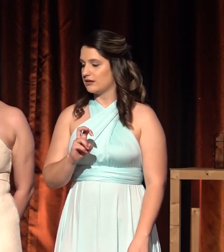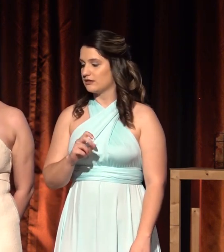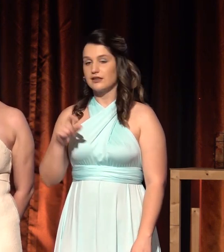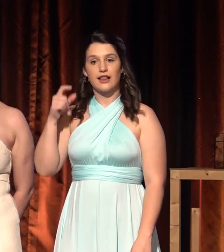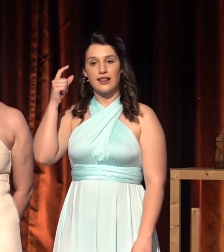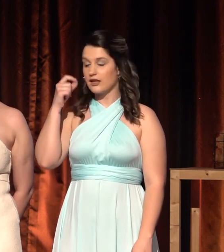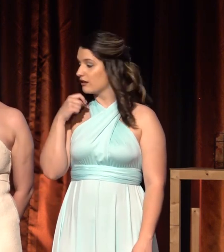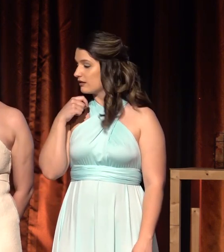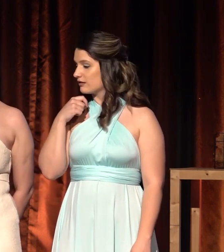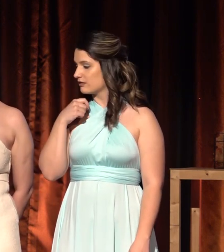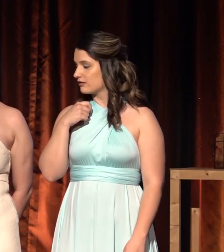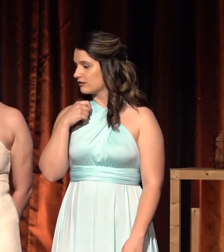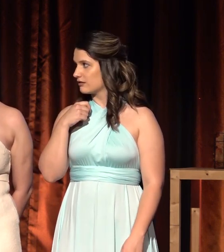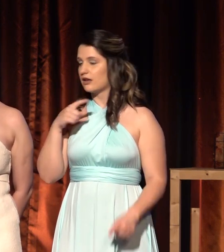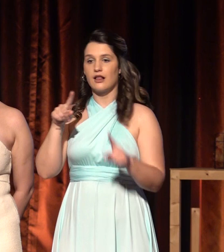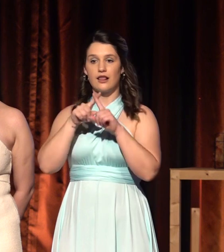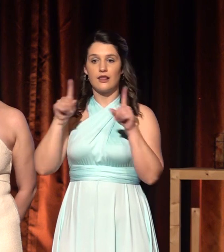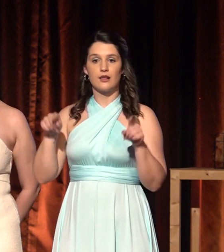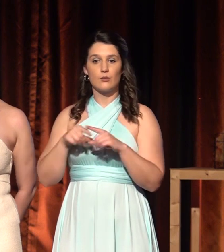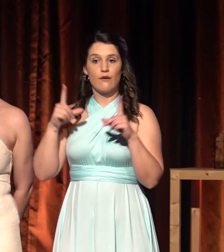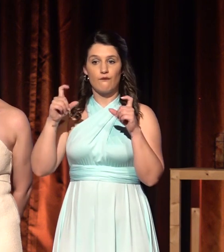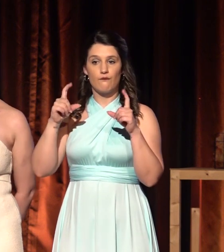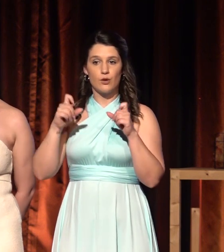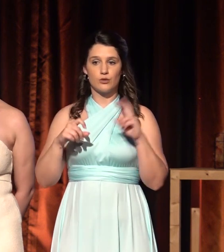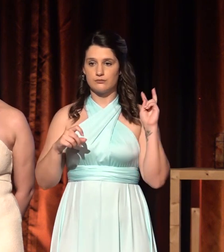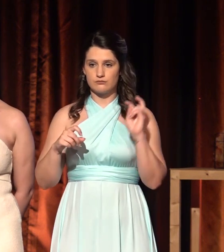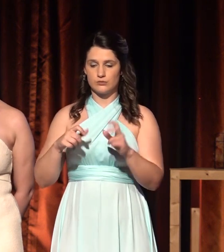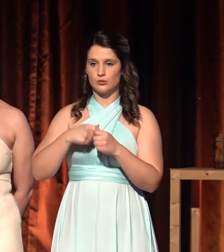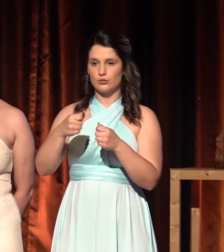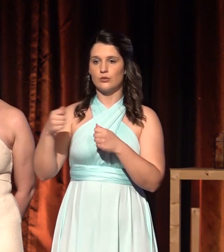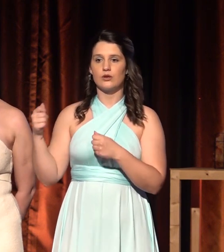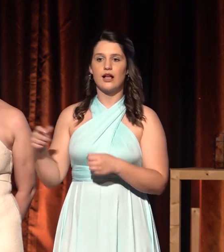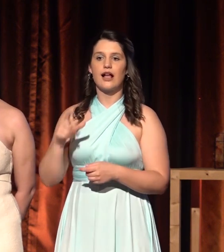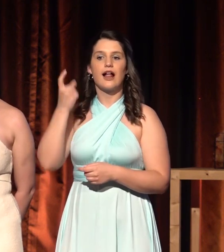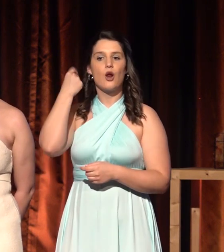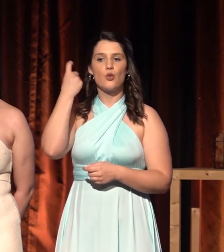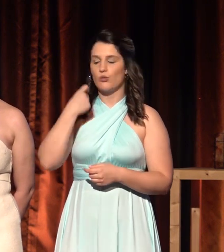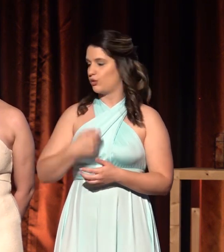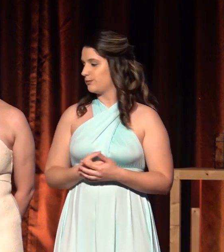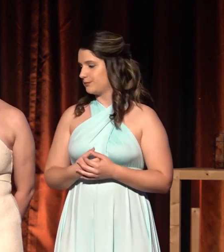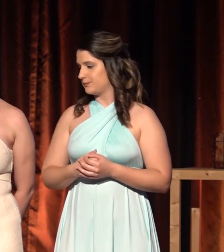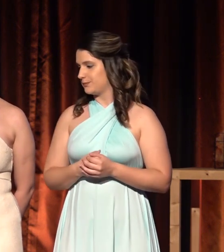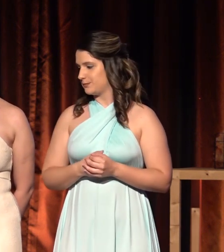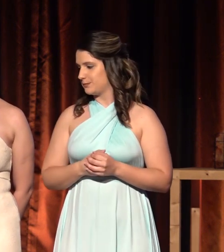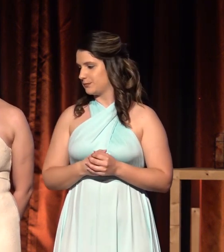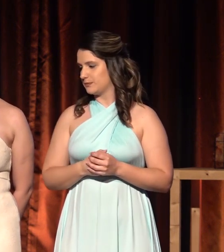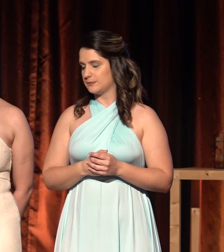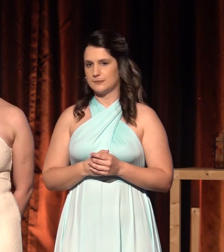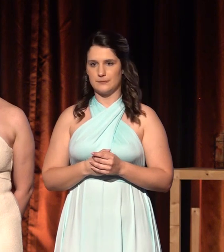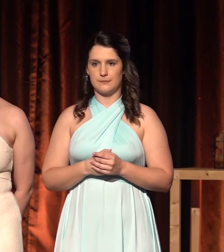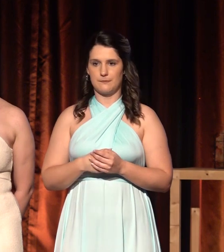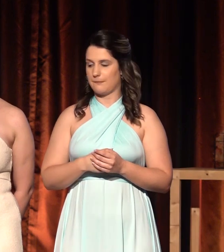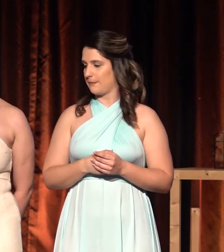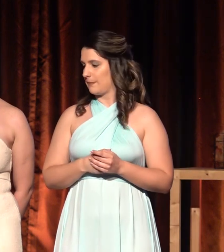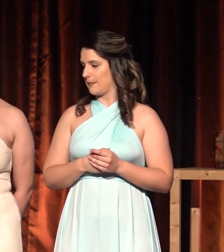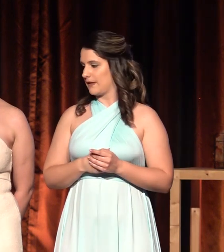Anyó, entregarà un diploma de reconeixement d'excel·lència a l'alumnat que ha obtingut la qualificació de matrícula d'honor en els seus estudis.